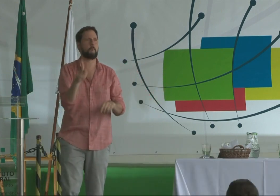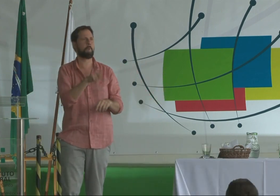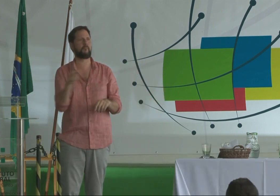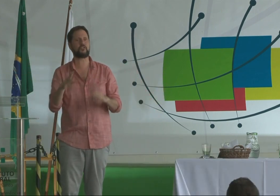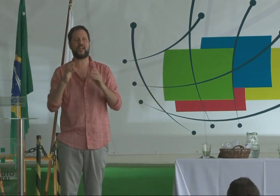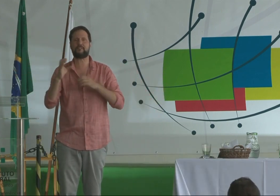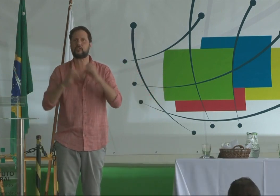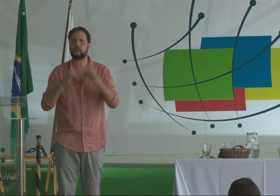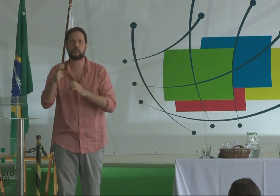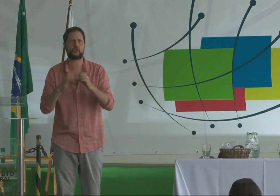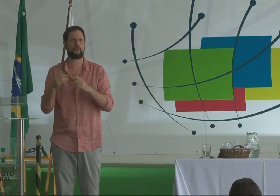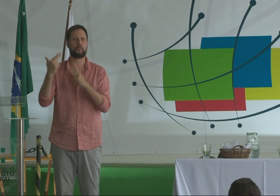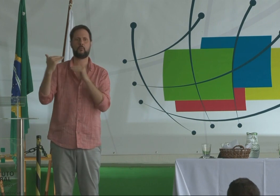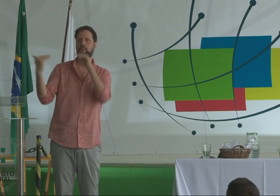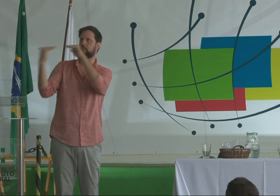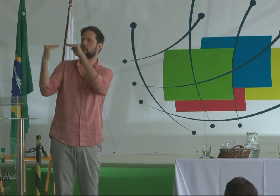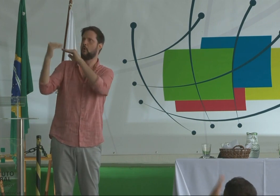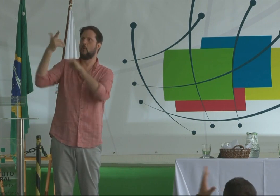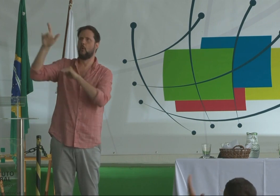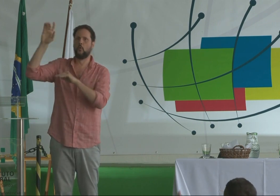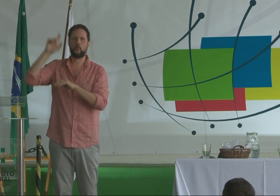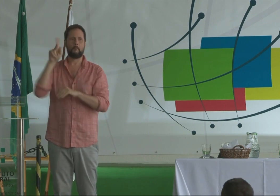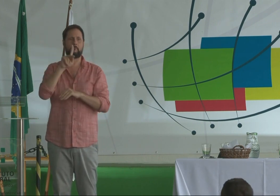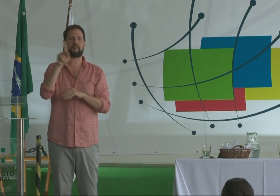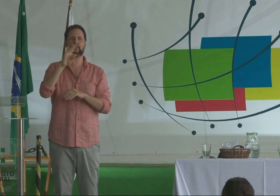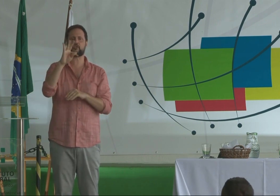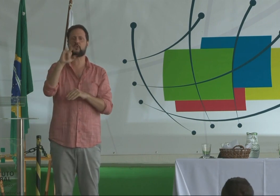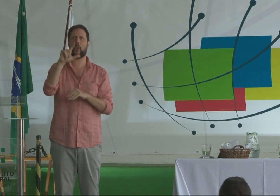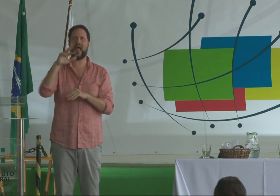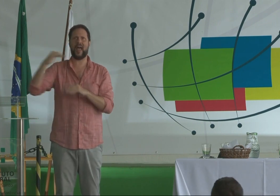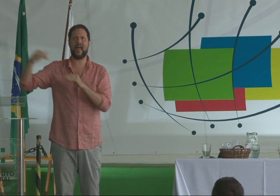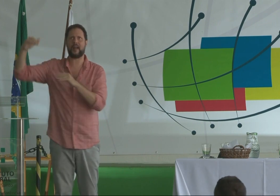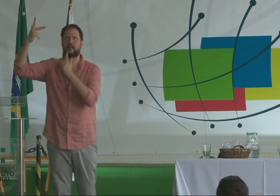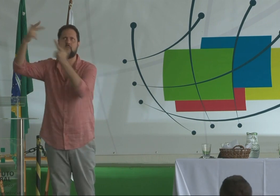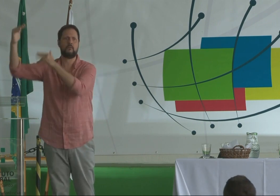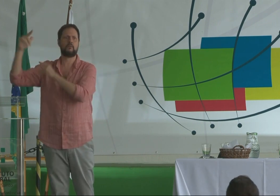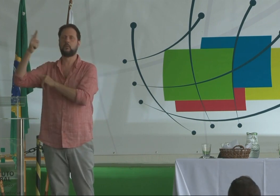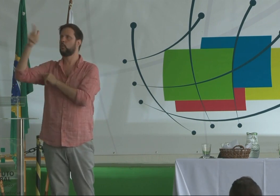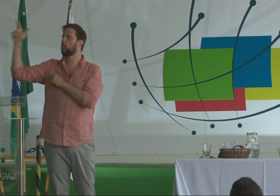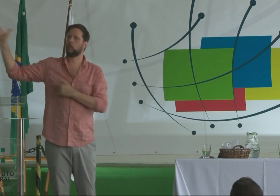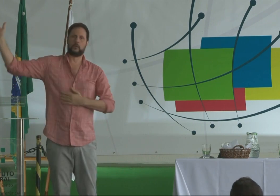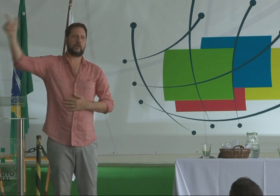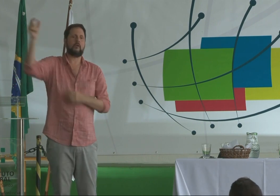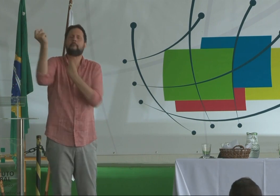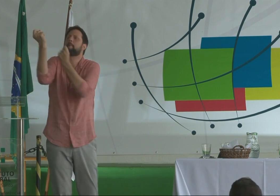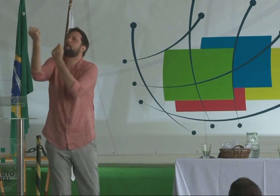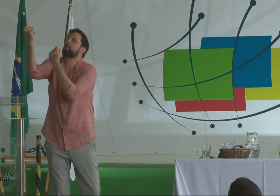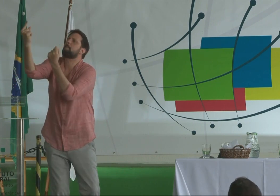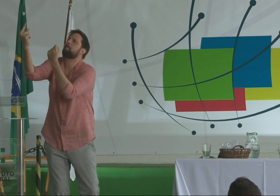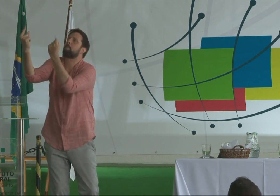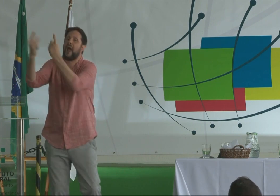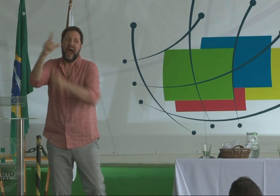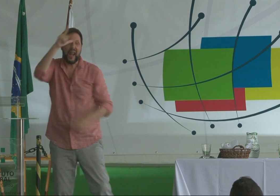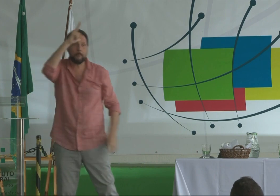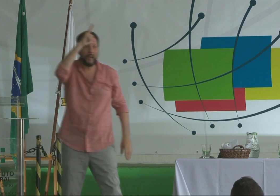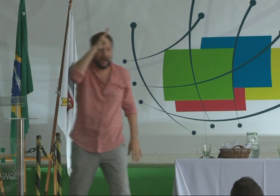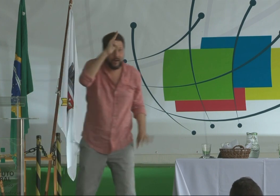com toda essa política linguística. Então, você pega outros países, você faz comparação, alguns surdos